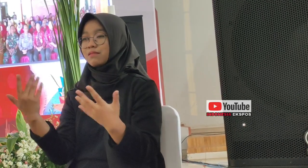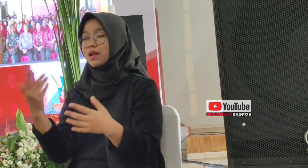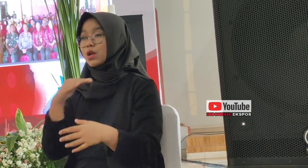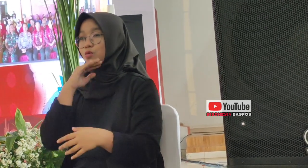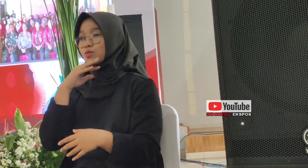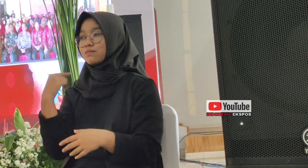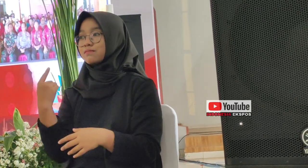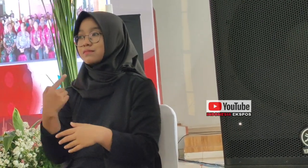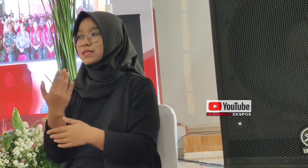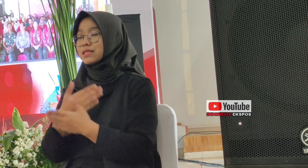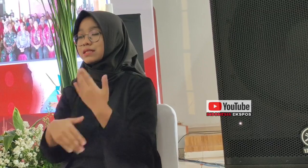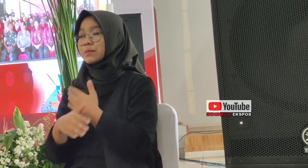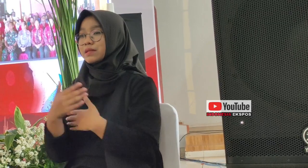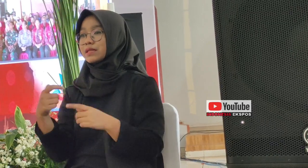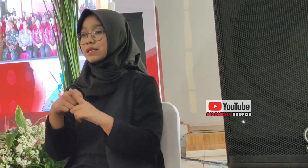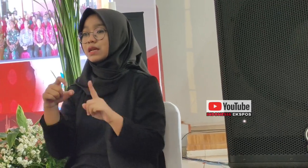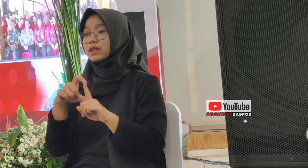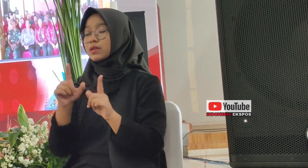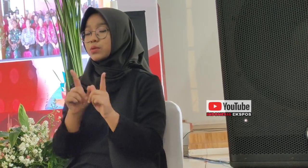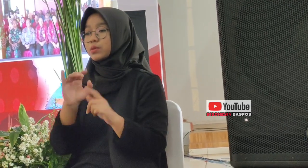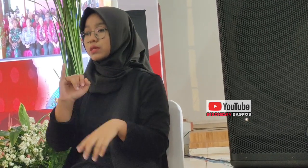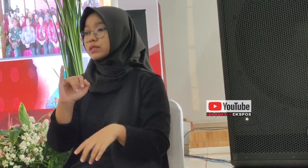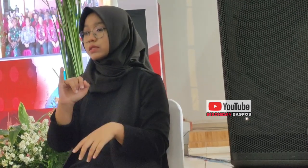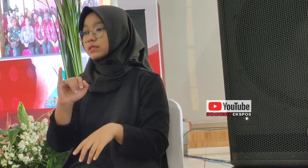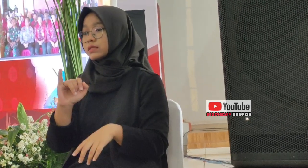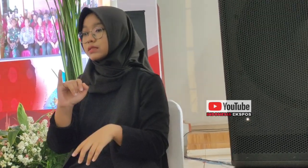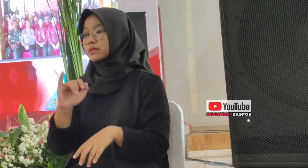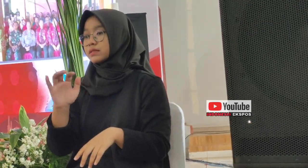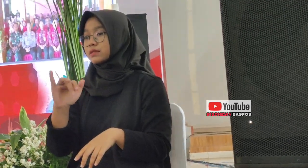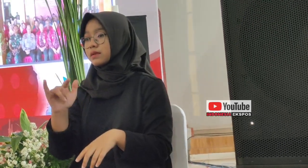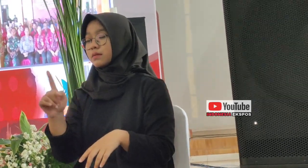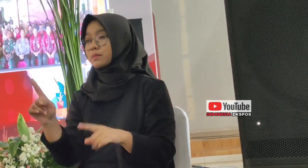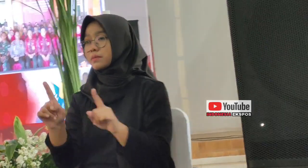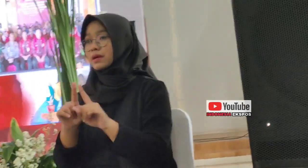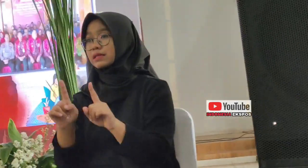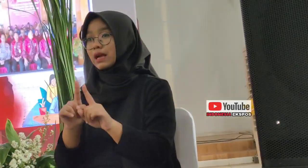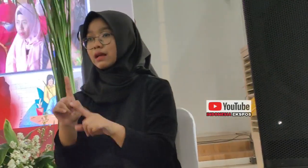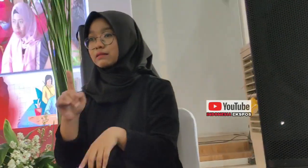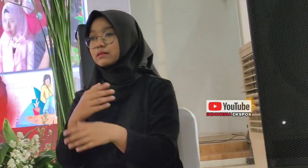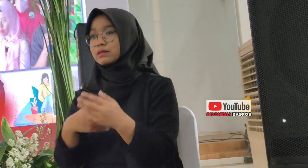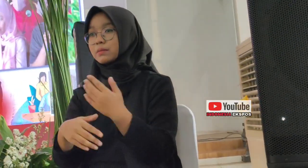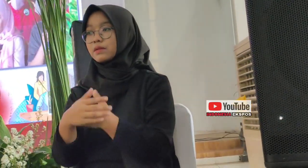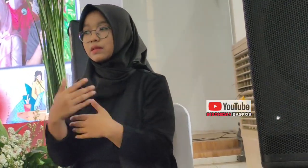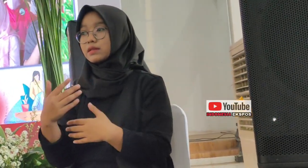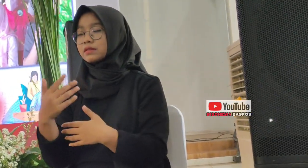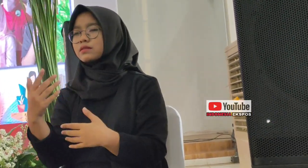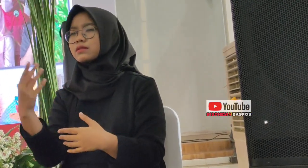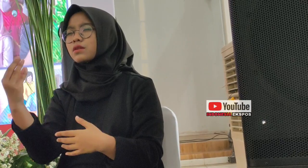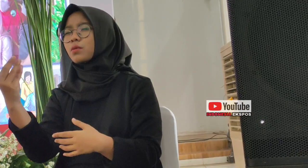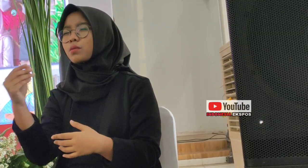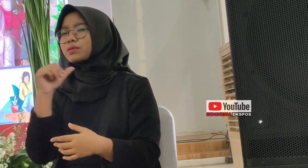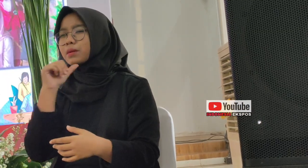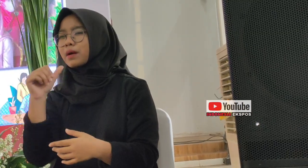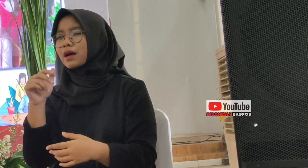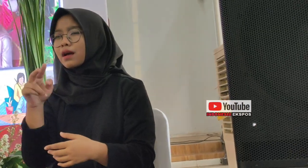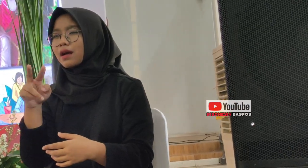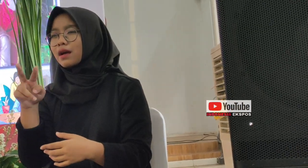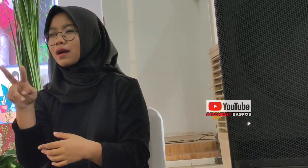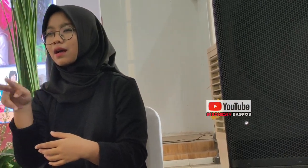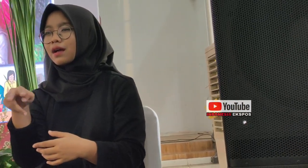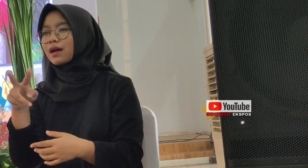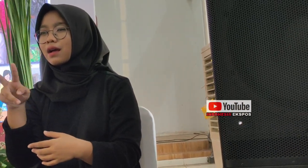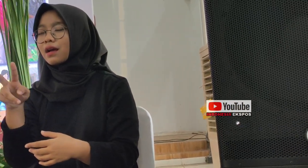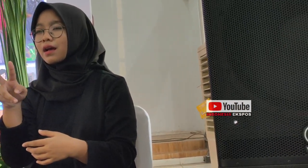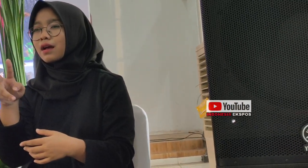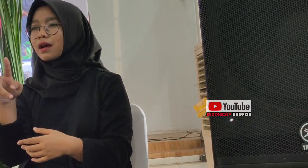wau dari Dwi Alilina itu lho pasangan penyandang disabilitas. Iki sing ngomong sapa iki?